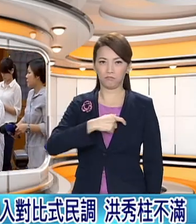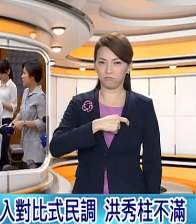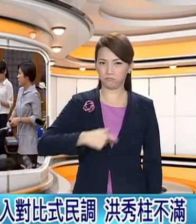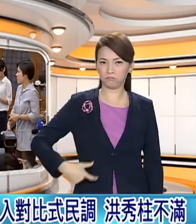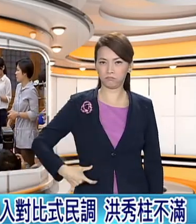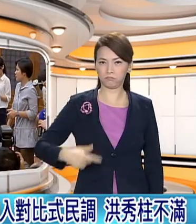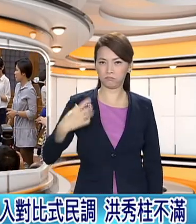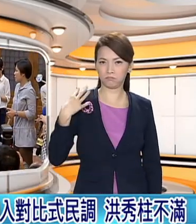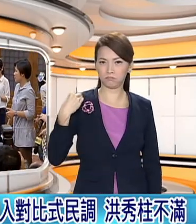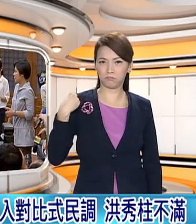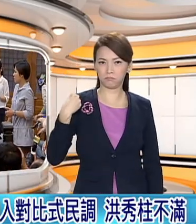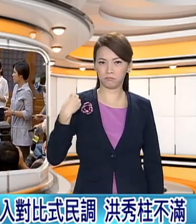选。